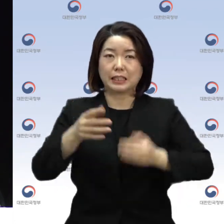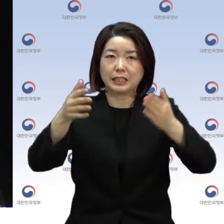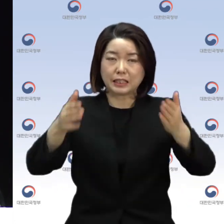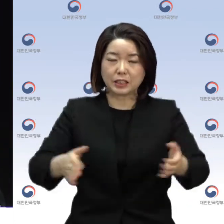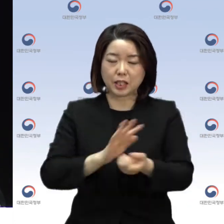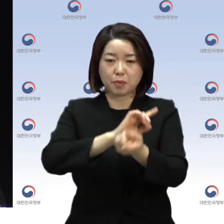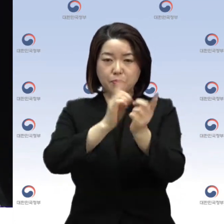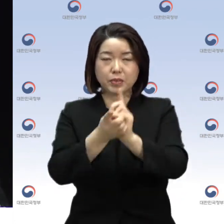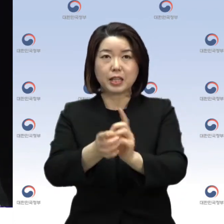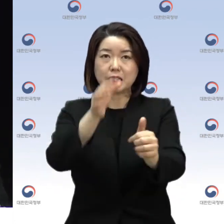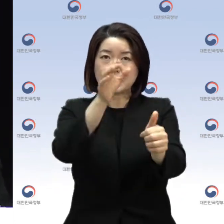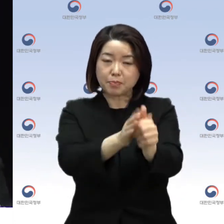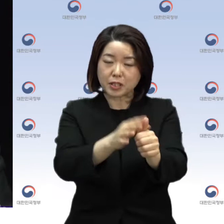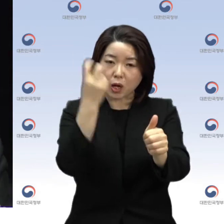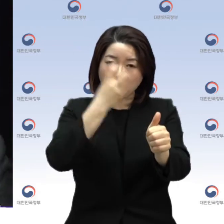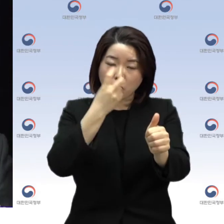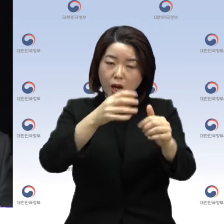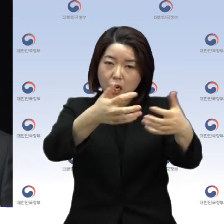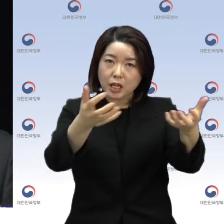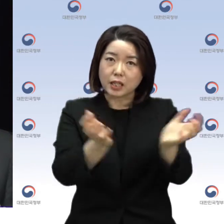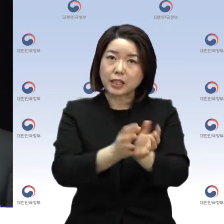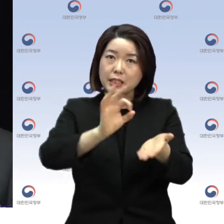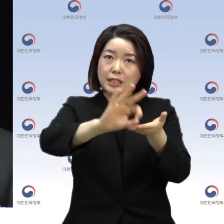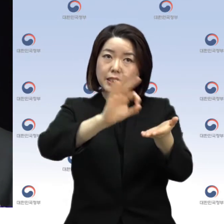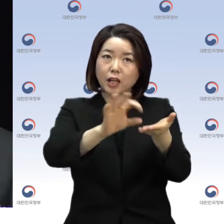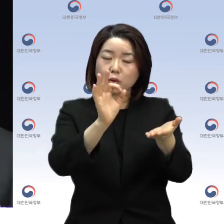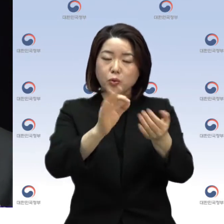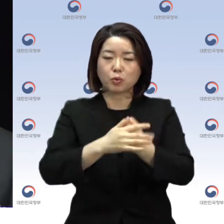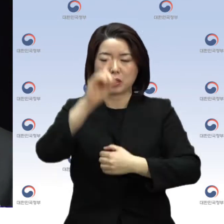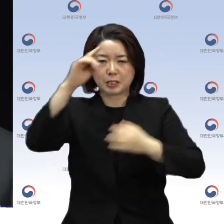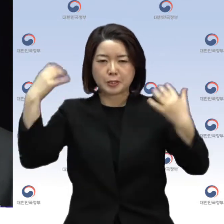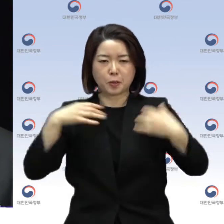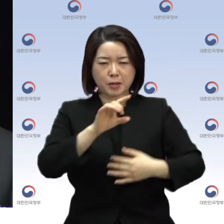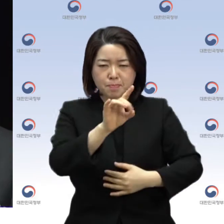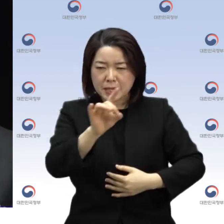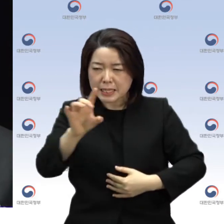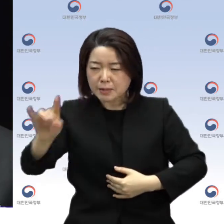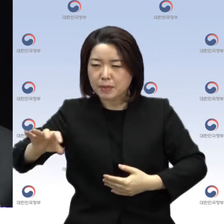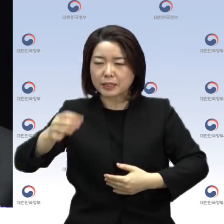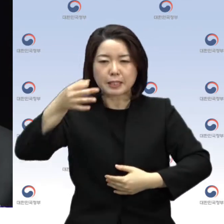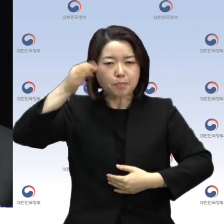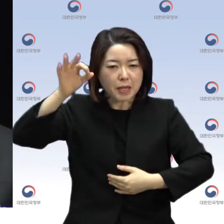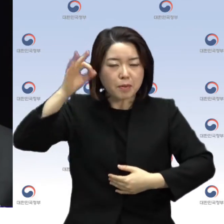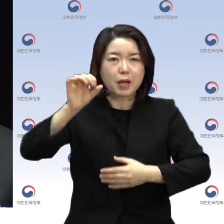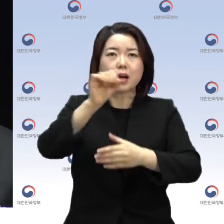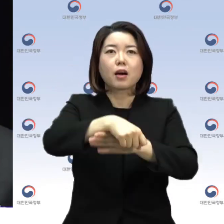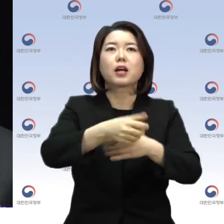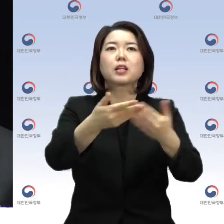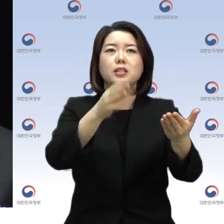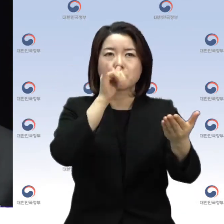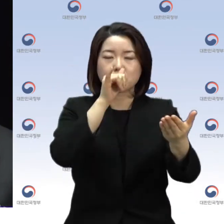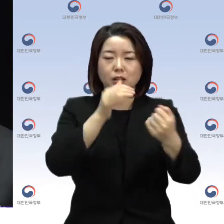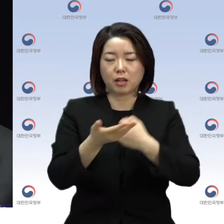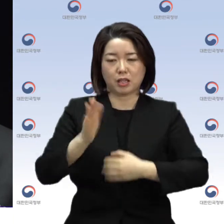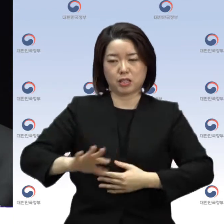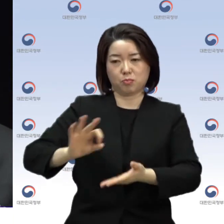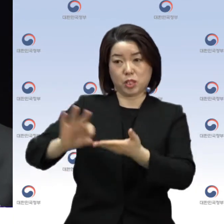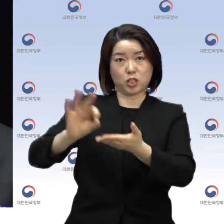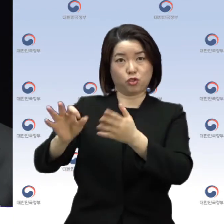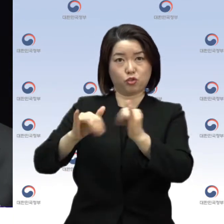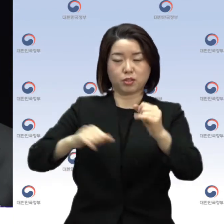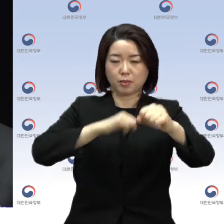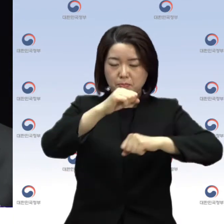그동안 신탁관리단체의 사용료를 정부가 일일이 승인해 왔습니다. 그러나 이용자와의 자율적